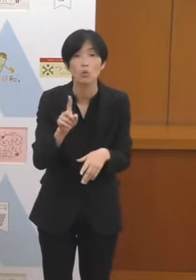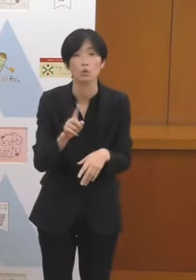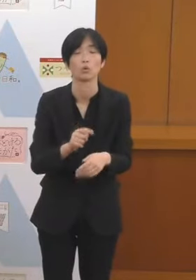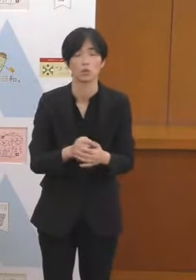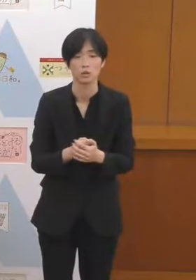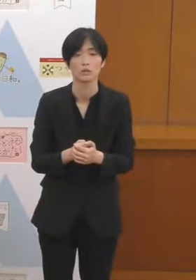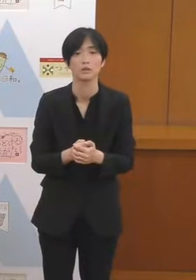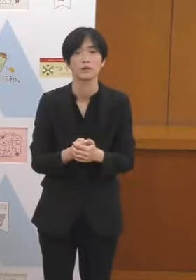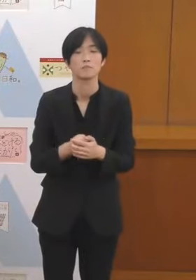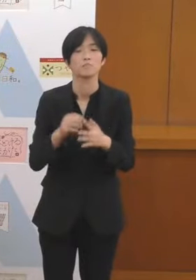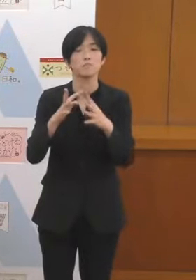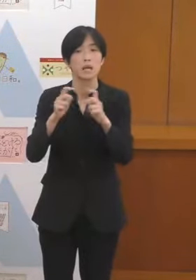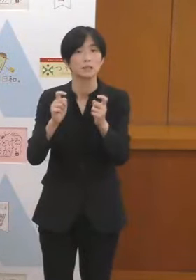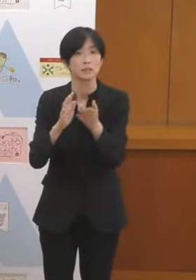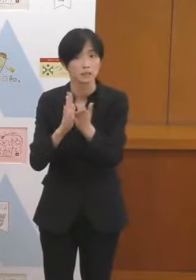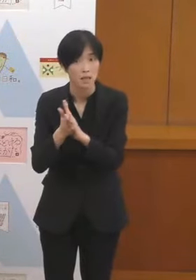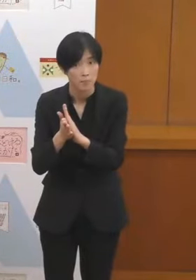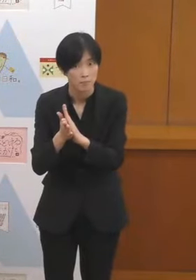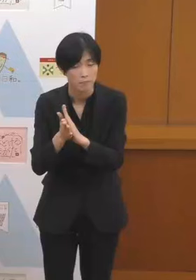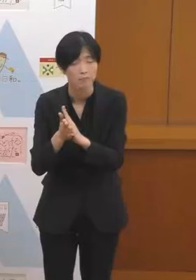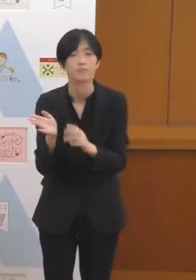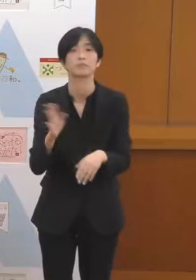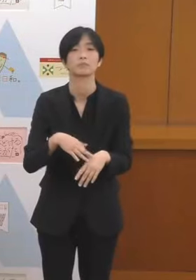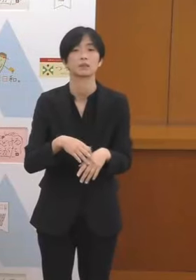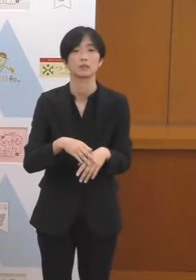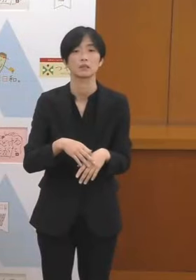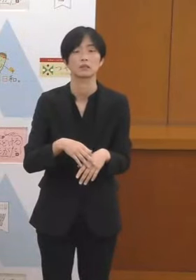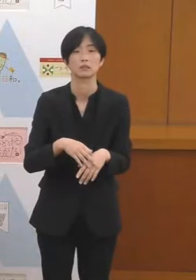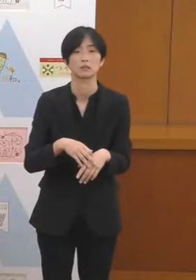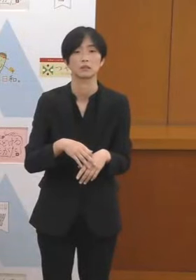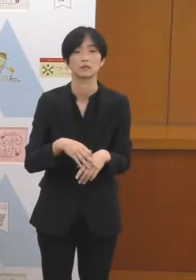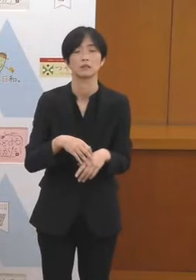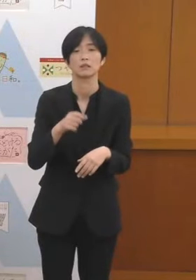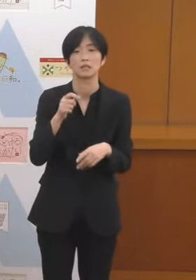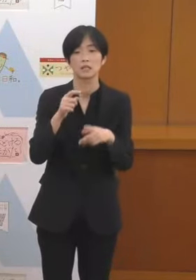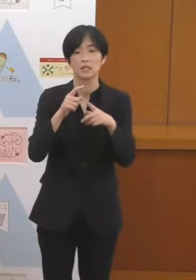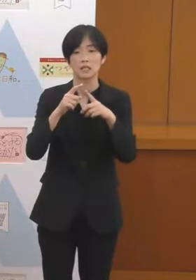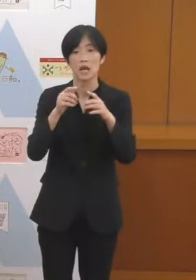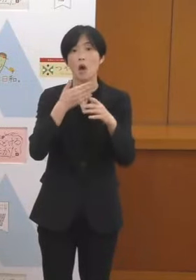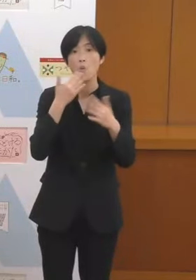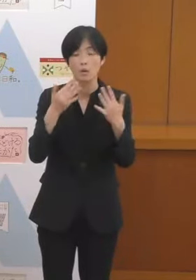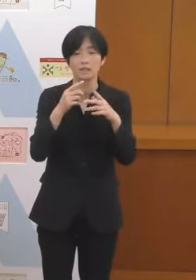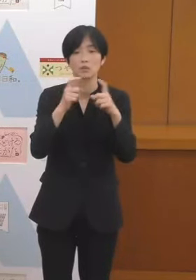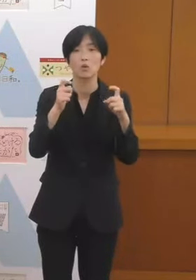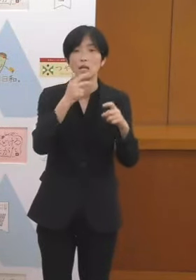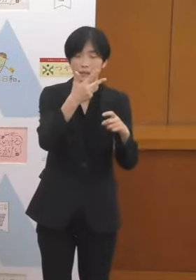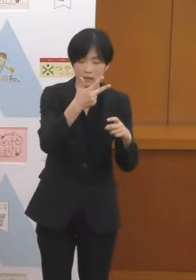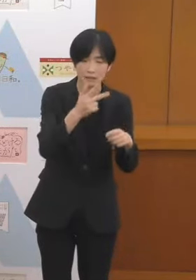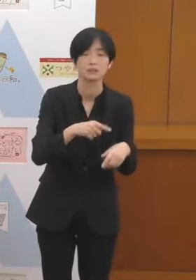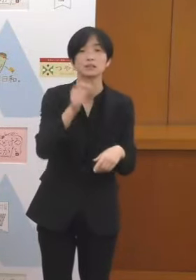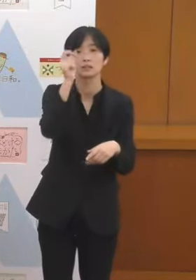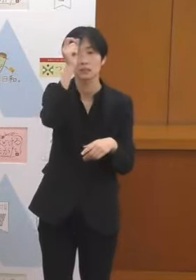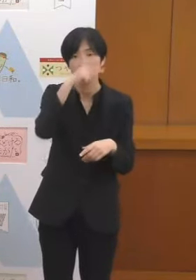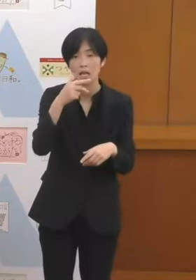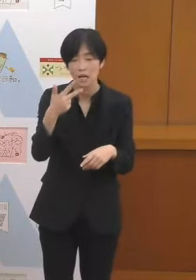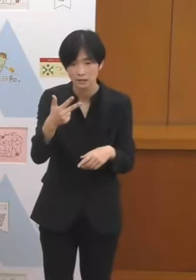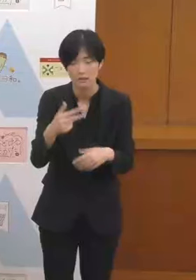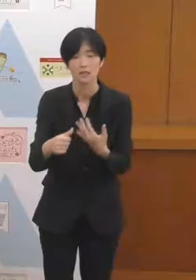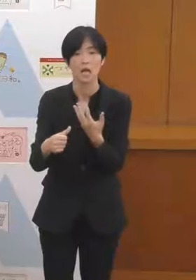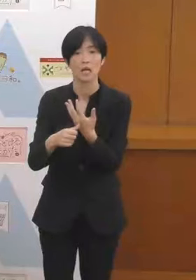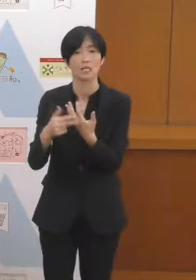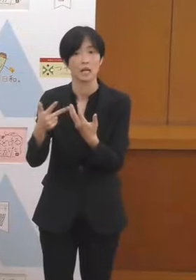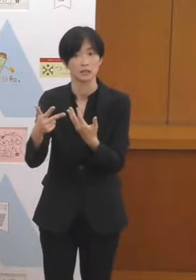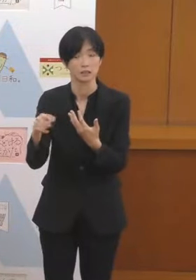は県では宮県があそして市町村では広崎市仙台市秋田市